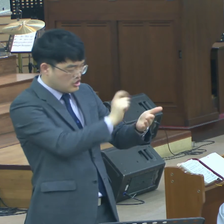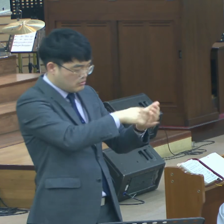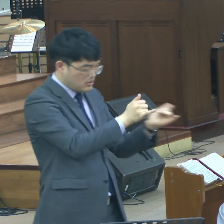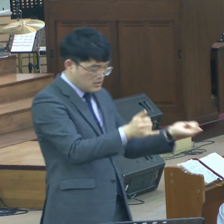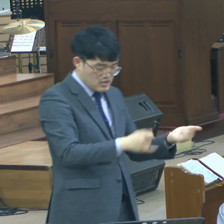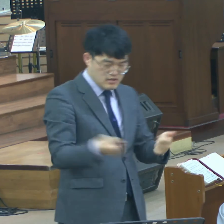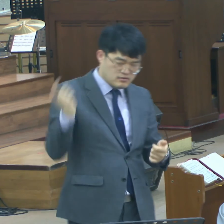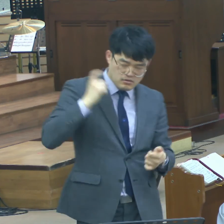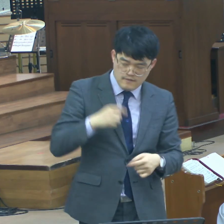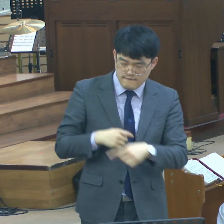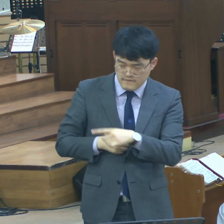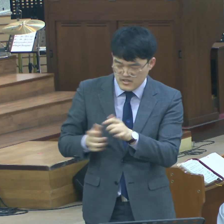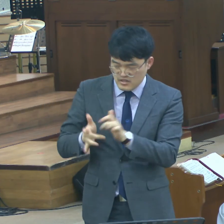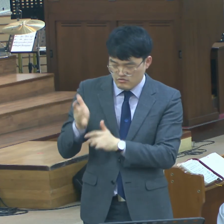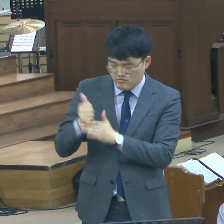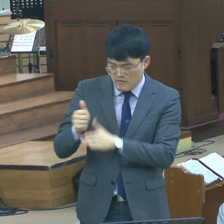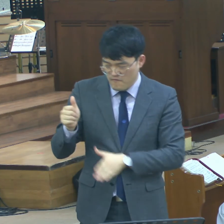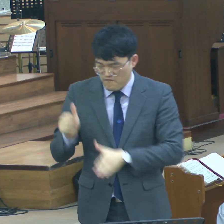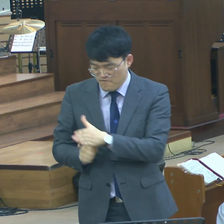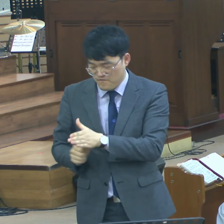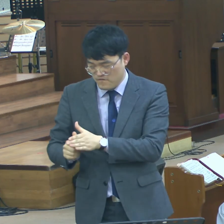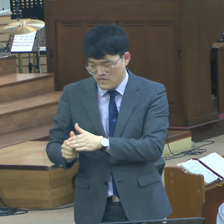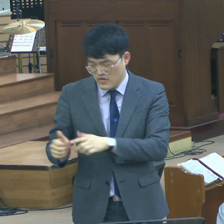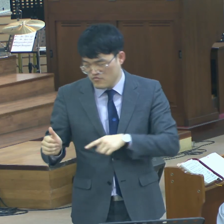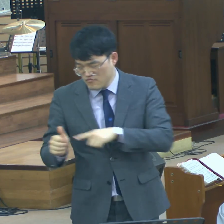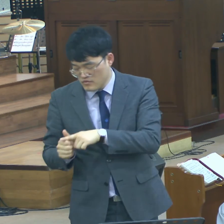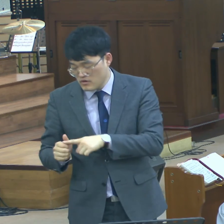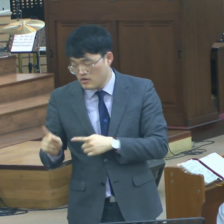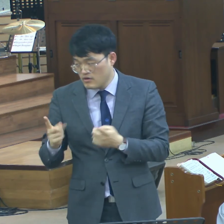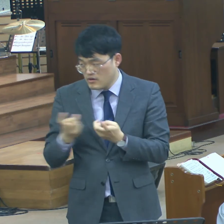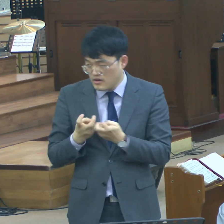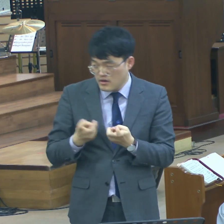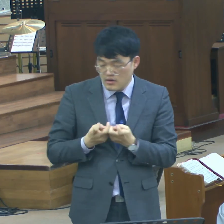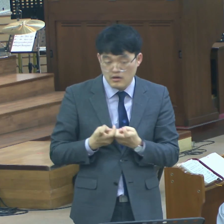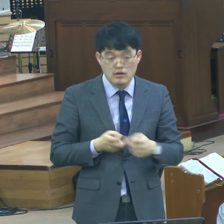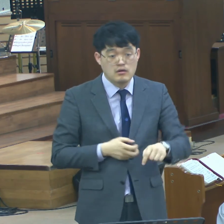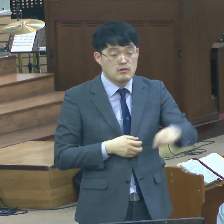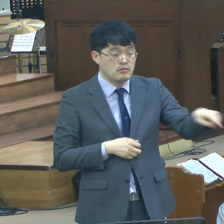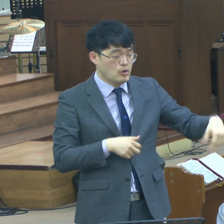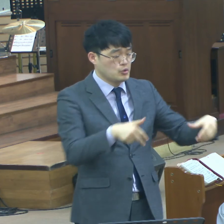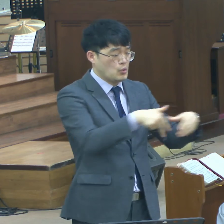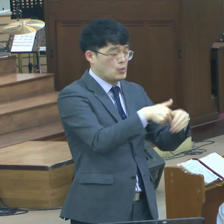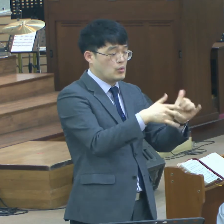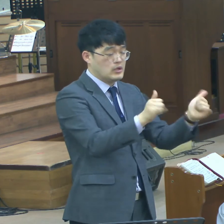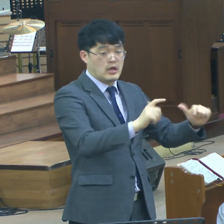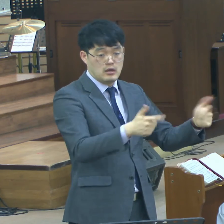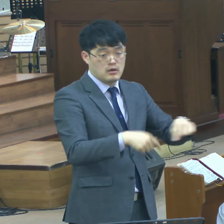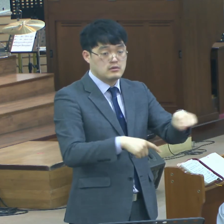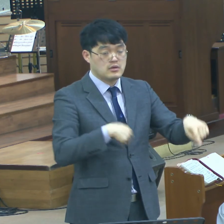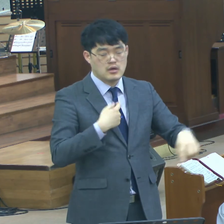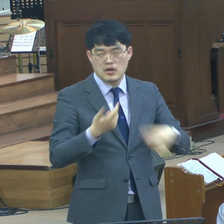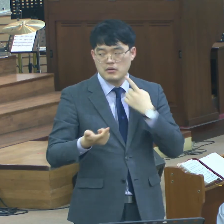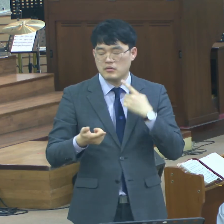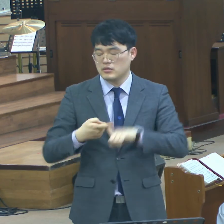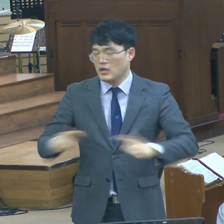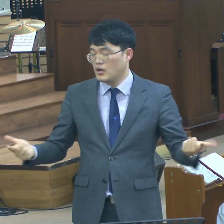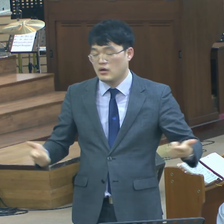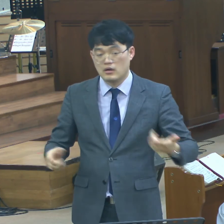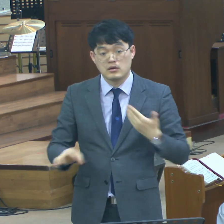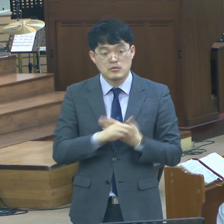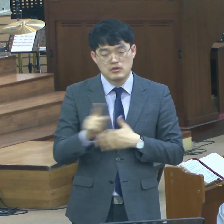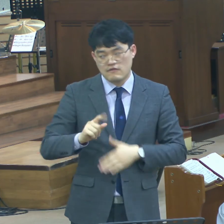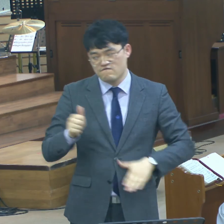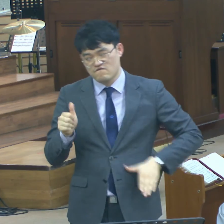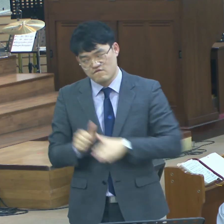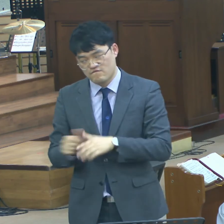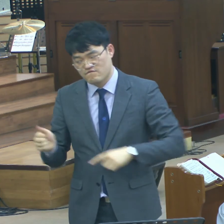어떻게 죽일까 꾀하니, 종교인들이 아니고 살인마들이에요. 자기한테 마음 안 들면 그럼 매장시켜버리는